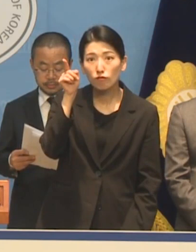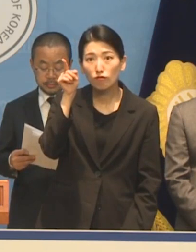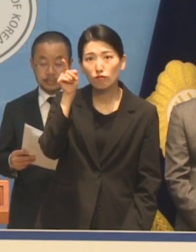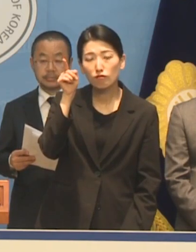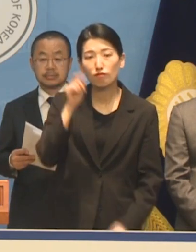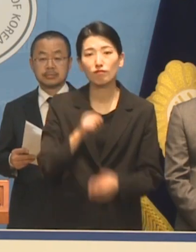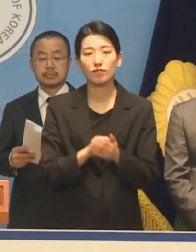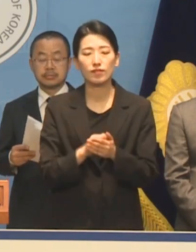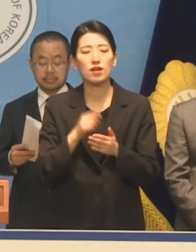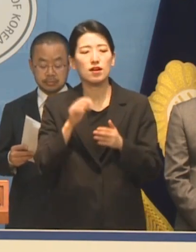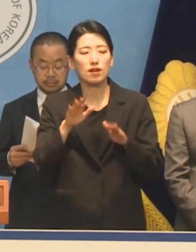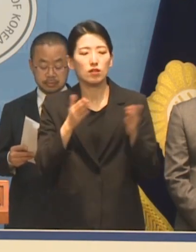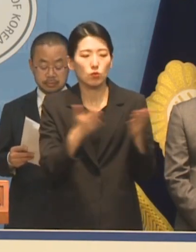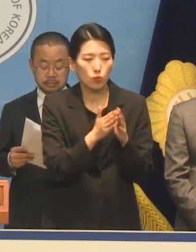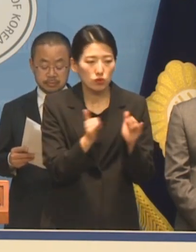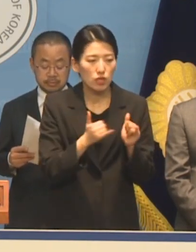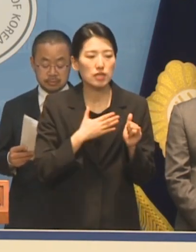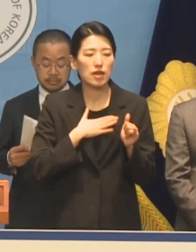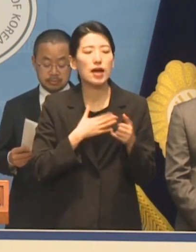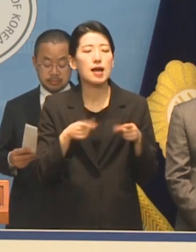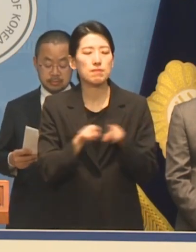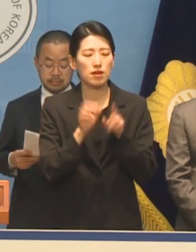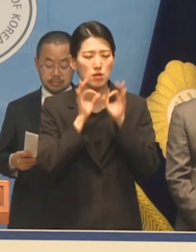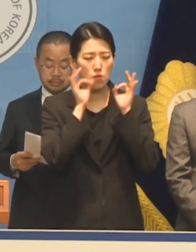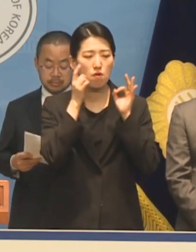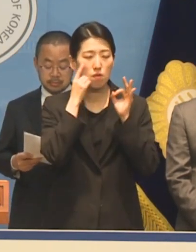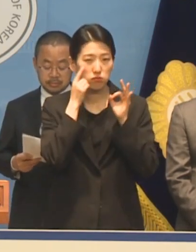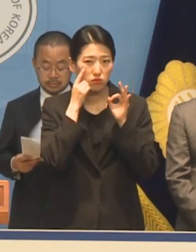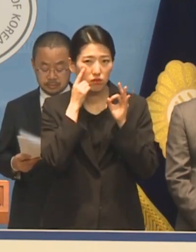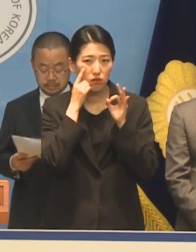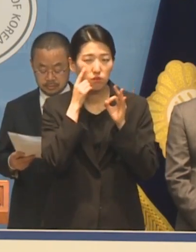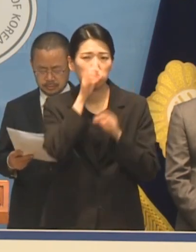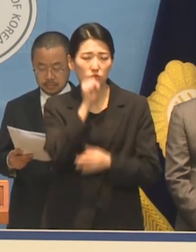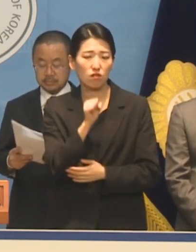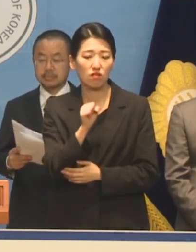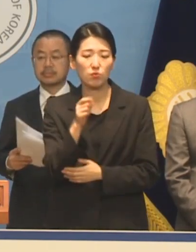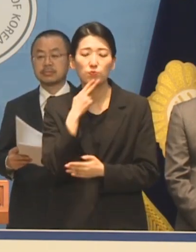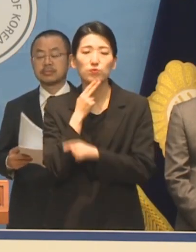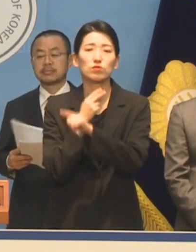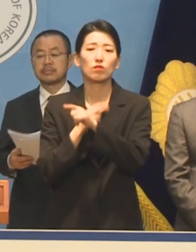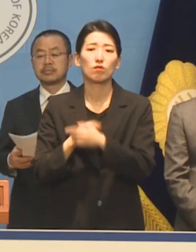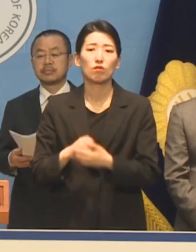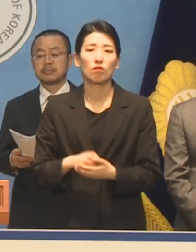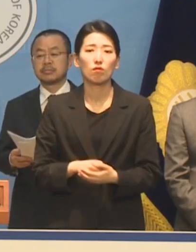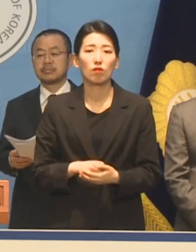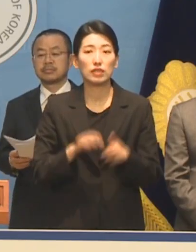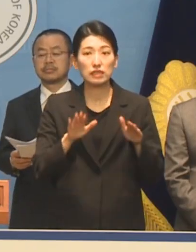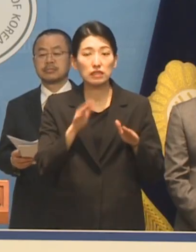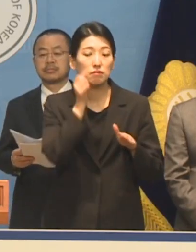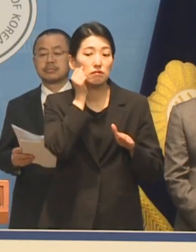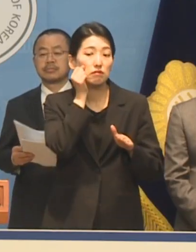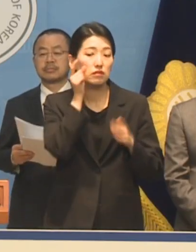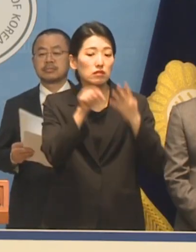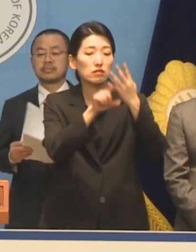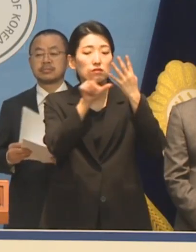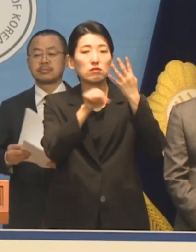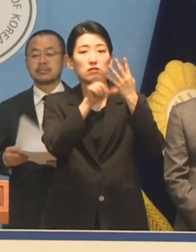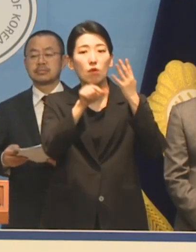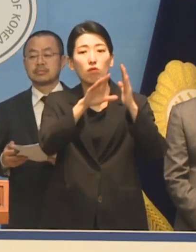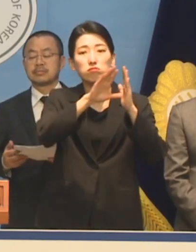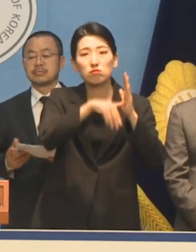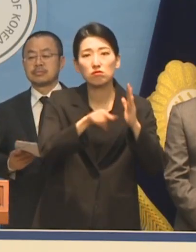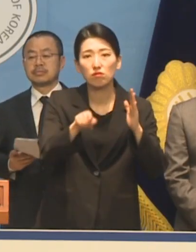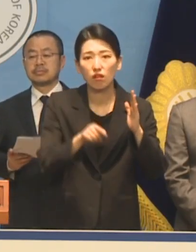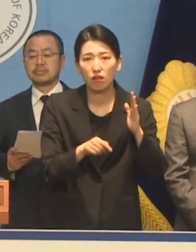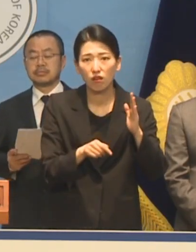목표로 최선을 다했다면 회생 계획안 인가 시한을 불과 한 달여를 남겨두고 서울